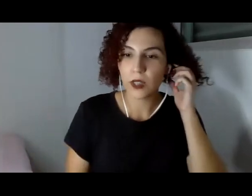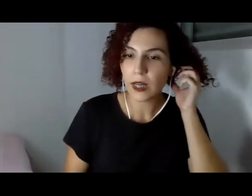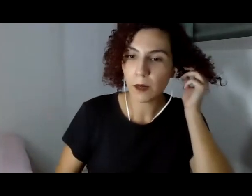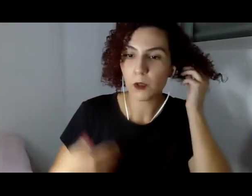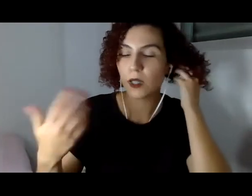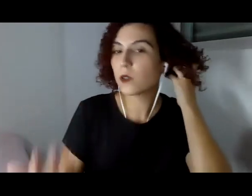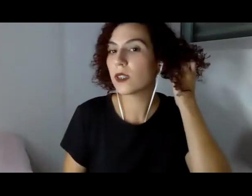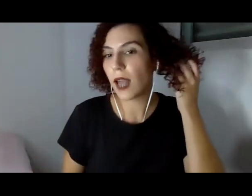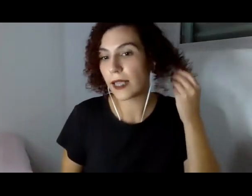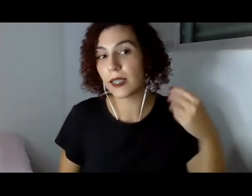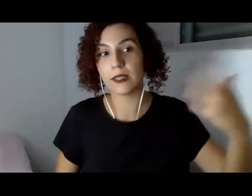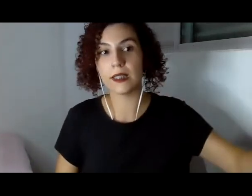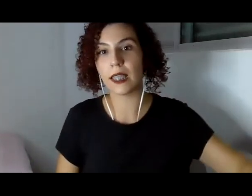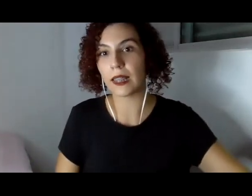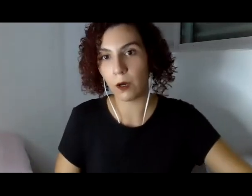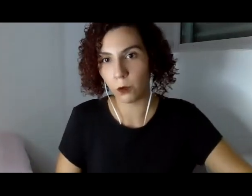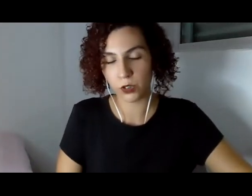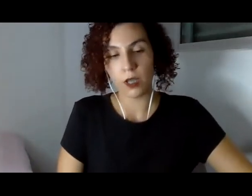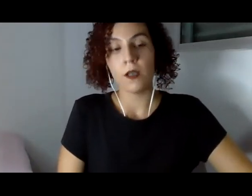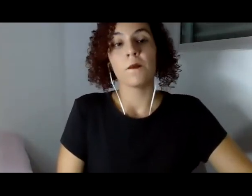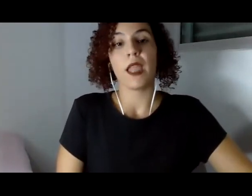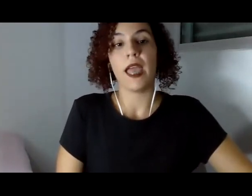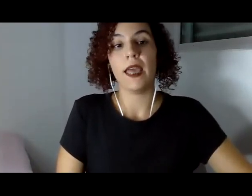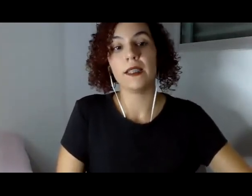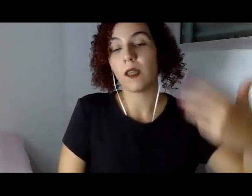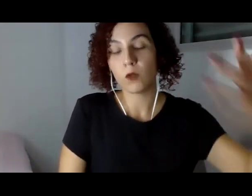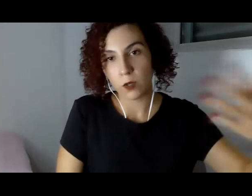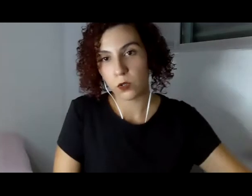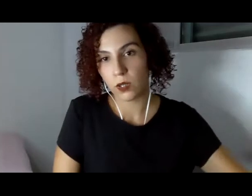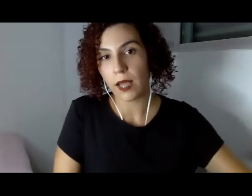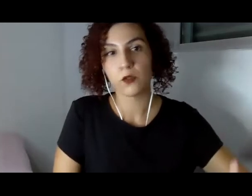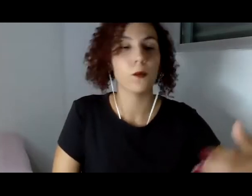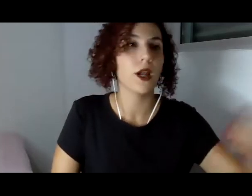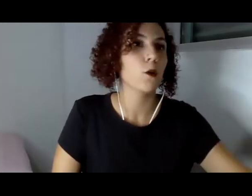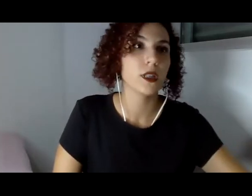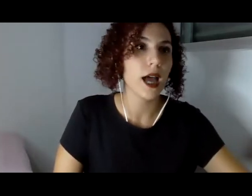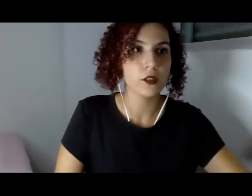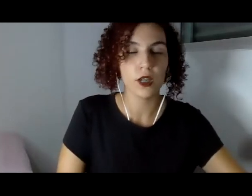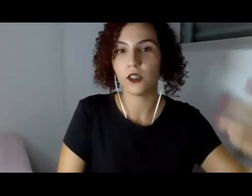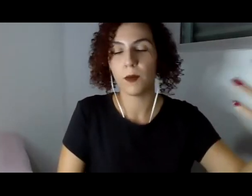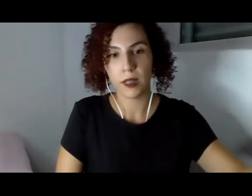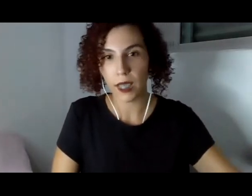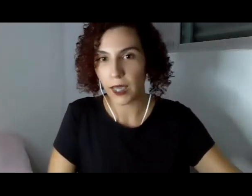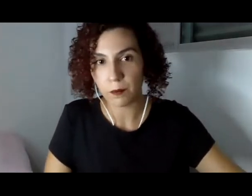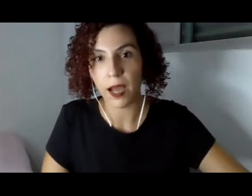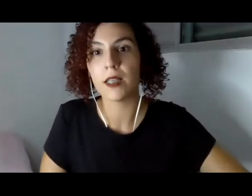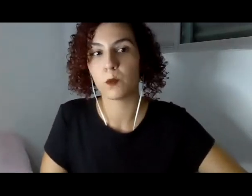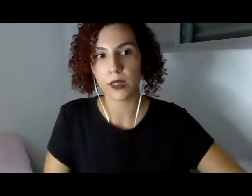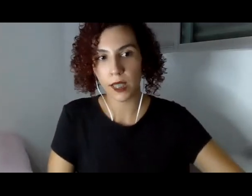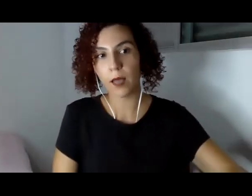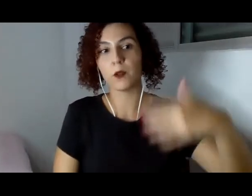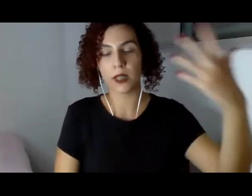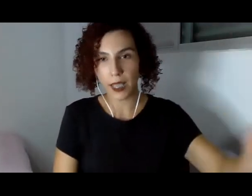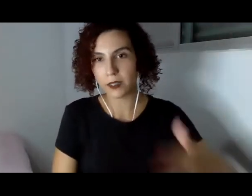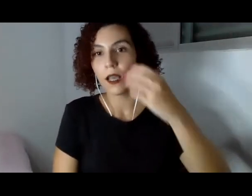Tem um vídeo dele que é mostrando os sinais que existem até hoje, estão sendo estudados sobre a comunidade LGBTQIA+,